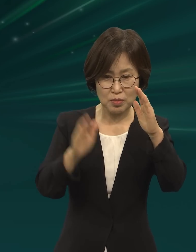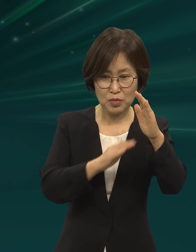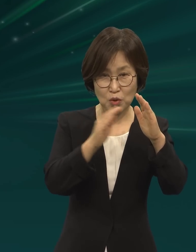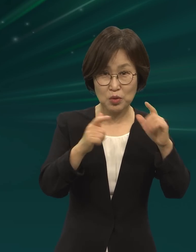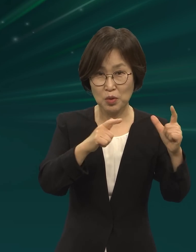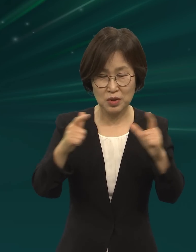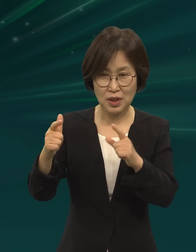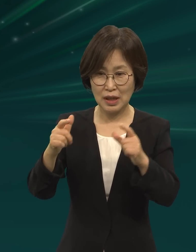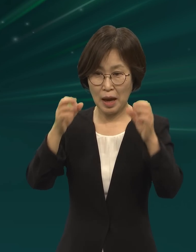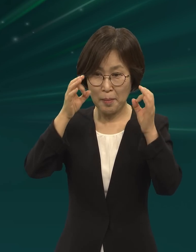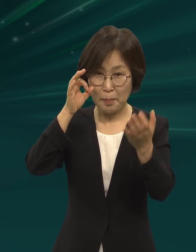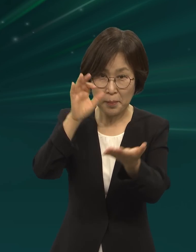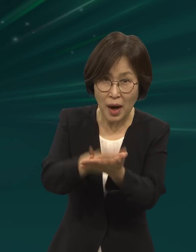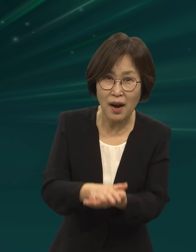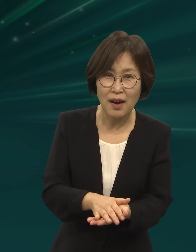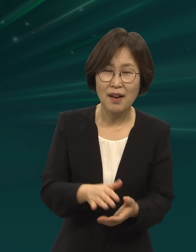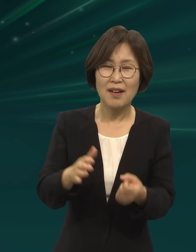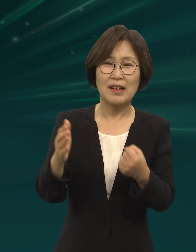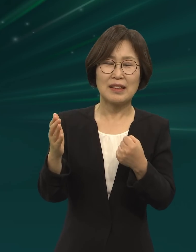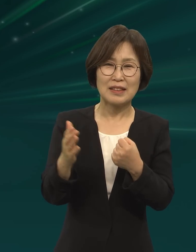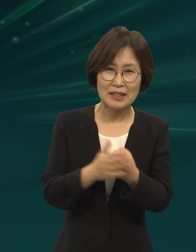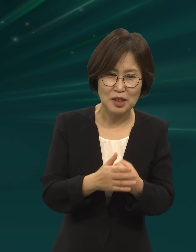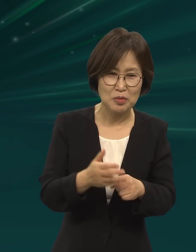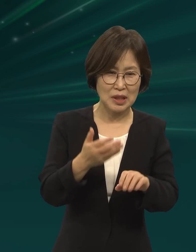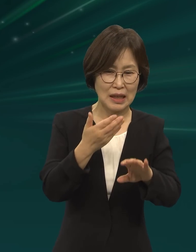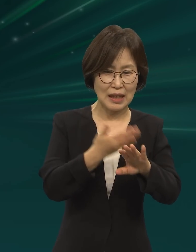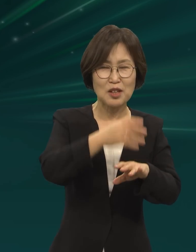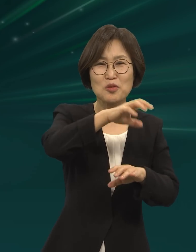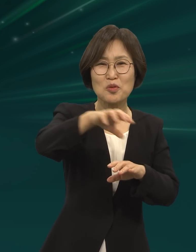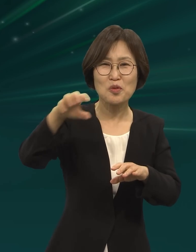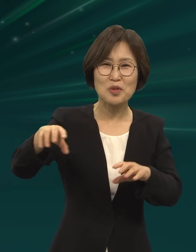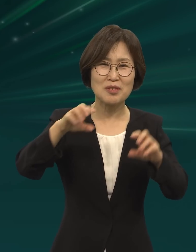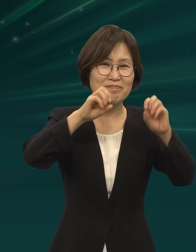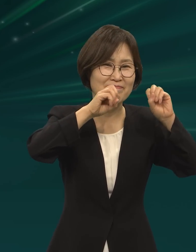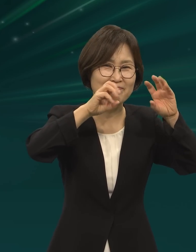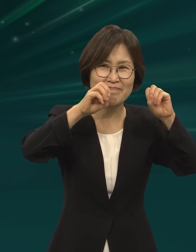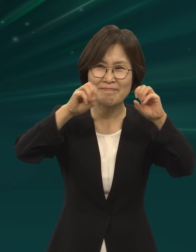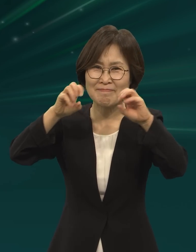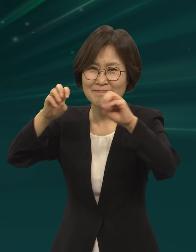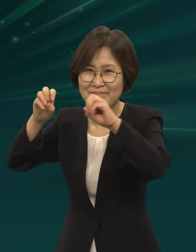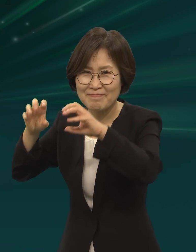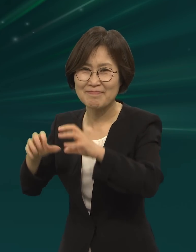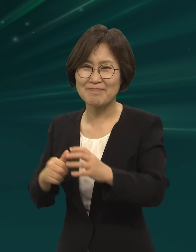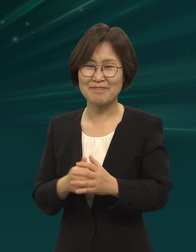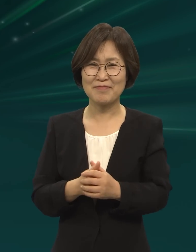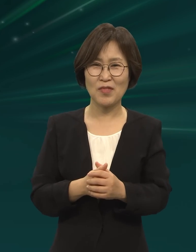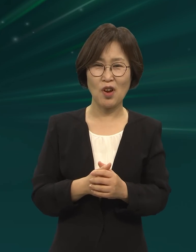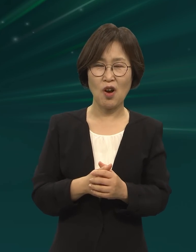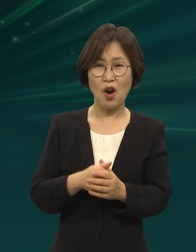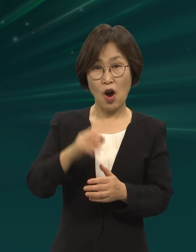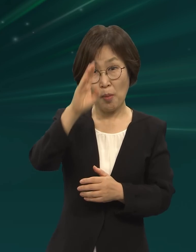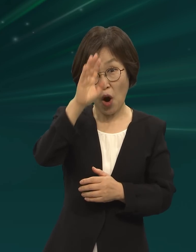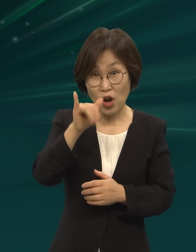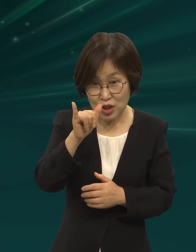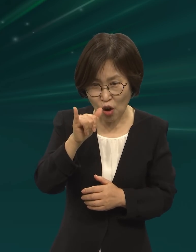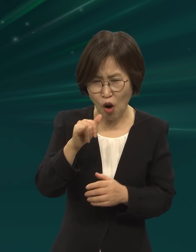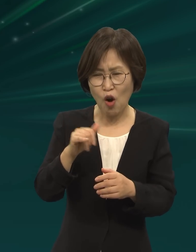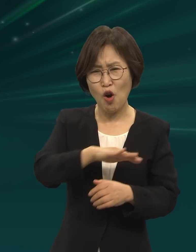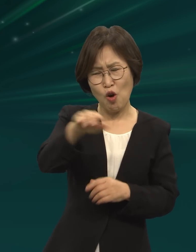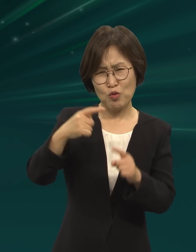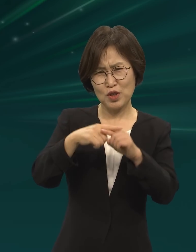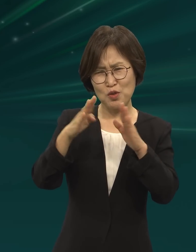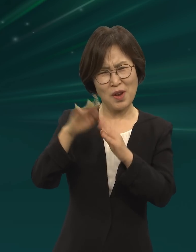또 가서 우리 교회 가면 이런 할 수 있어. 어떤 사람 가면 어떤 질병 있어? 우리 교회 가자. 이런